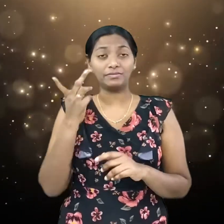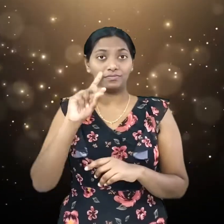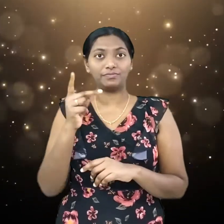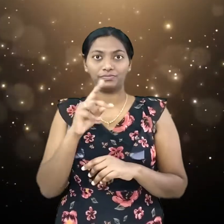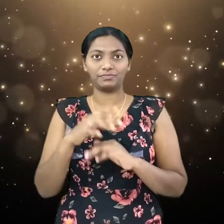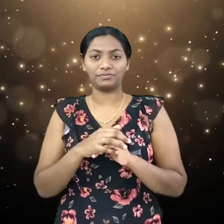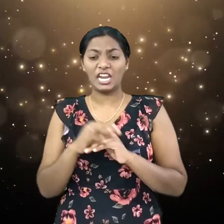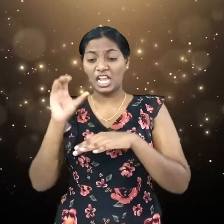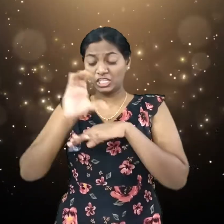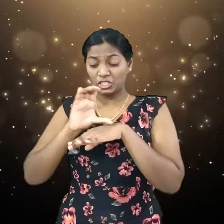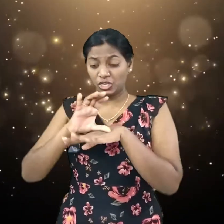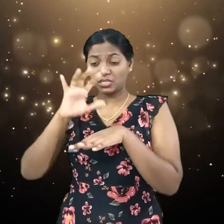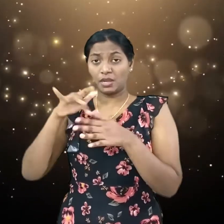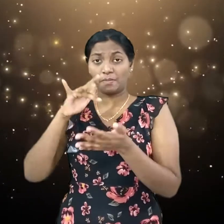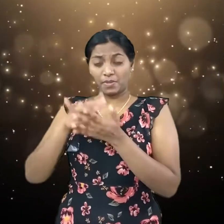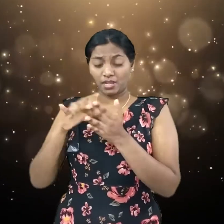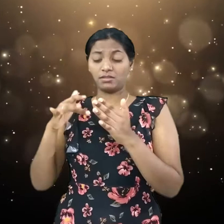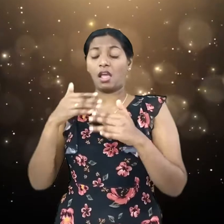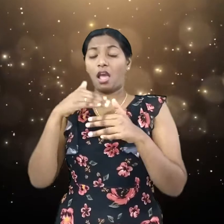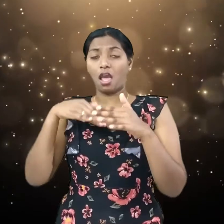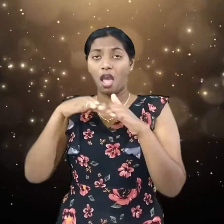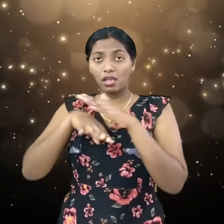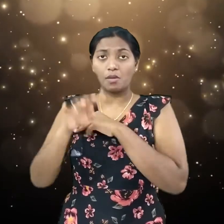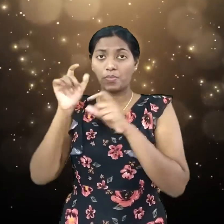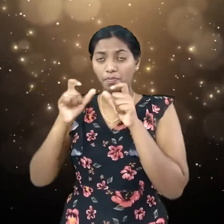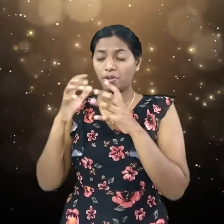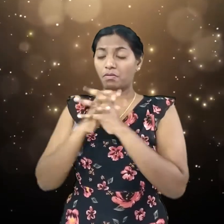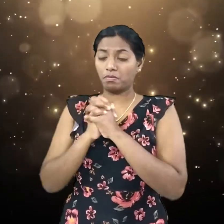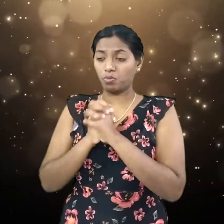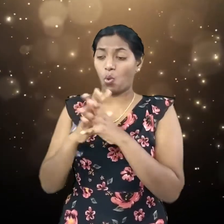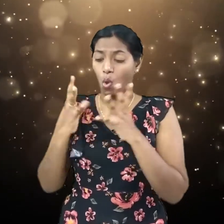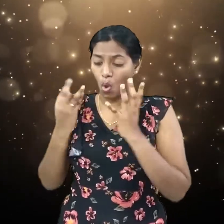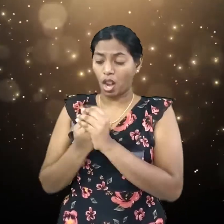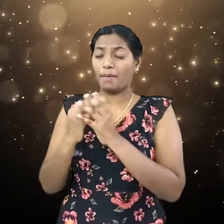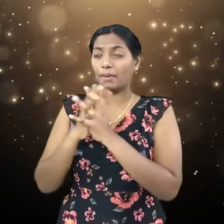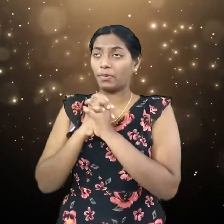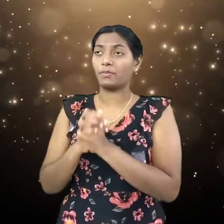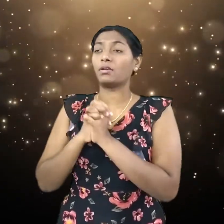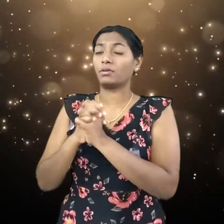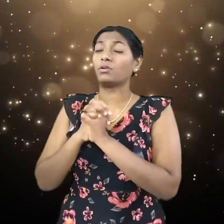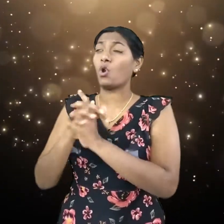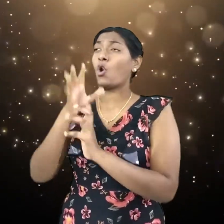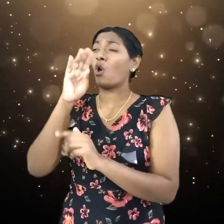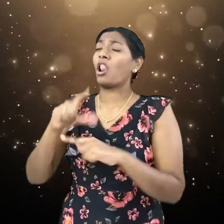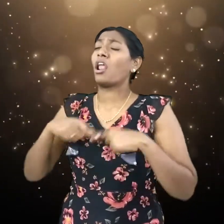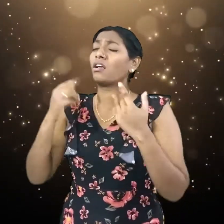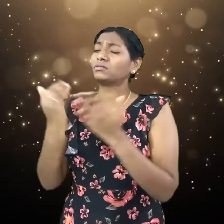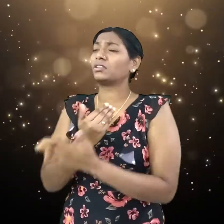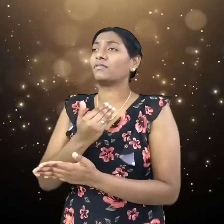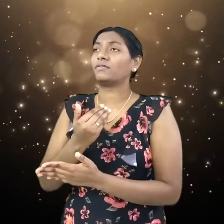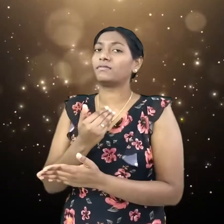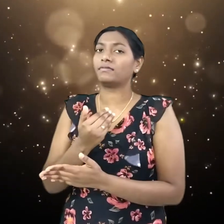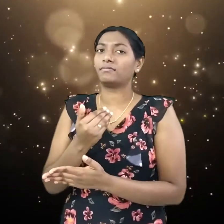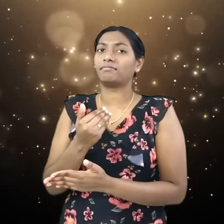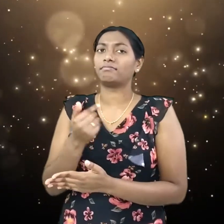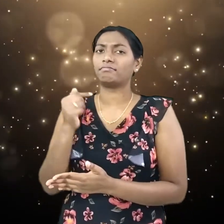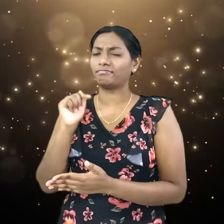फिर से सुन लीजिए, चर्च एक धार्मिक लोगों का समूह नहीं है जो चर्च में इकट्ठे हुए हैं प्रार्थना करने के लिए प्रभु हमें